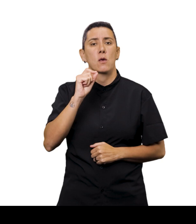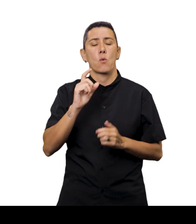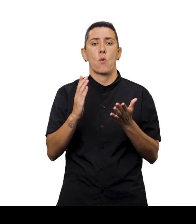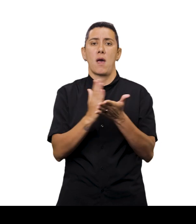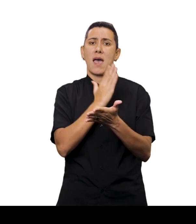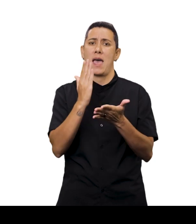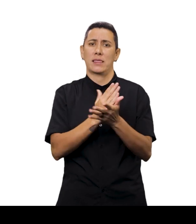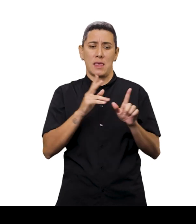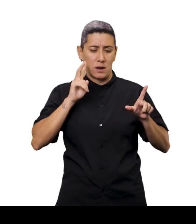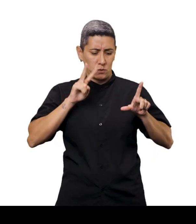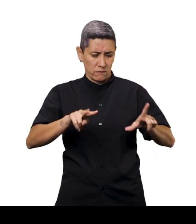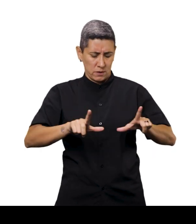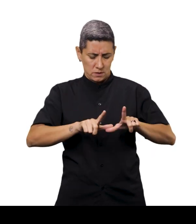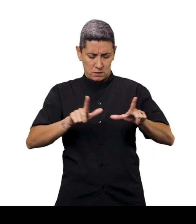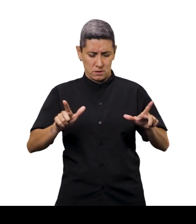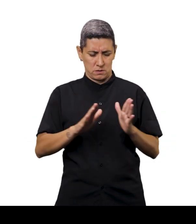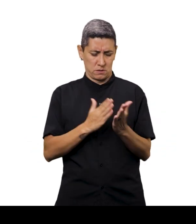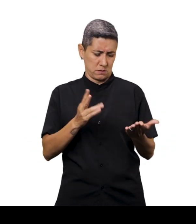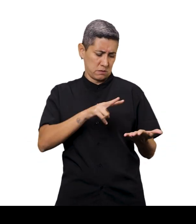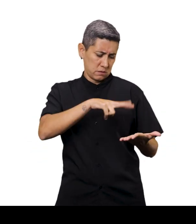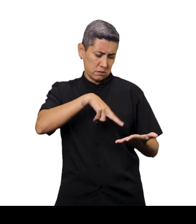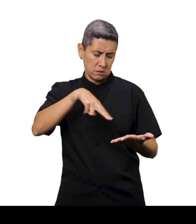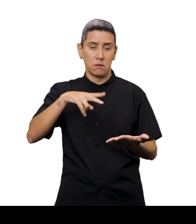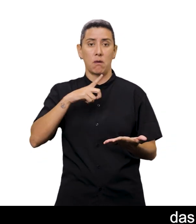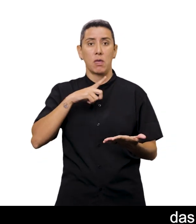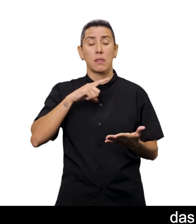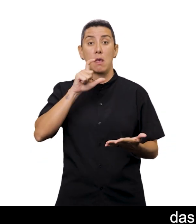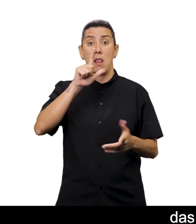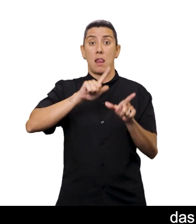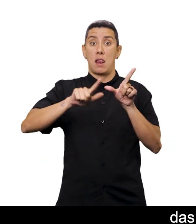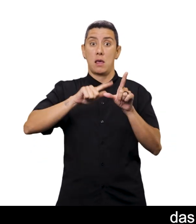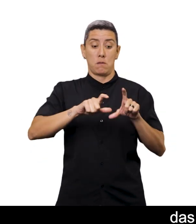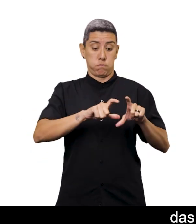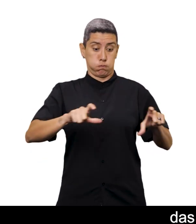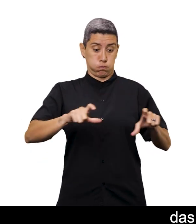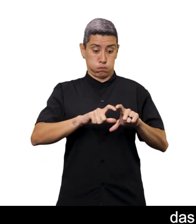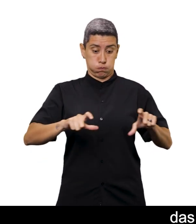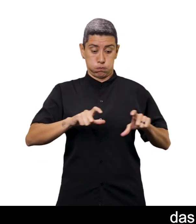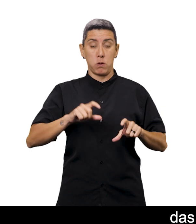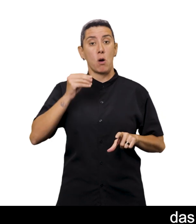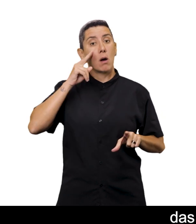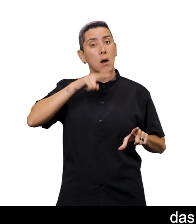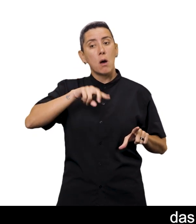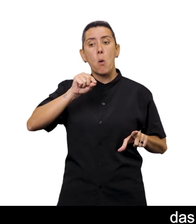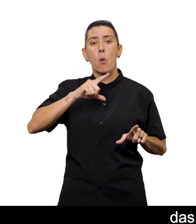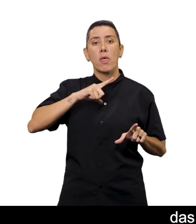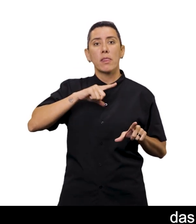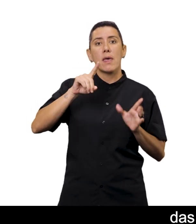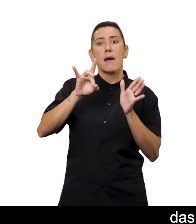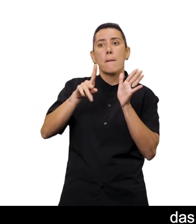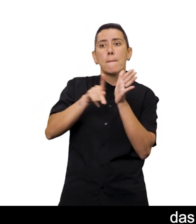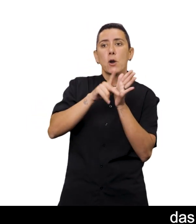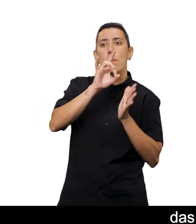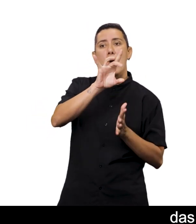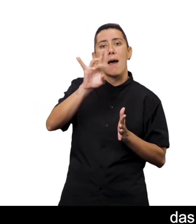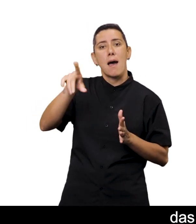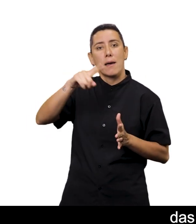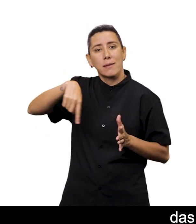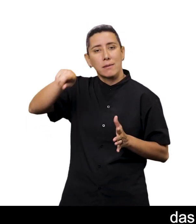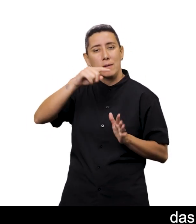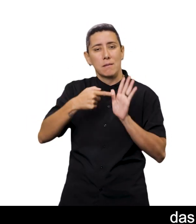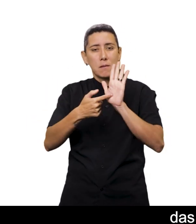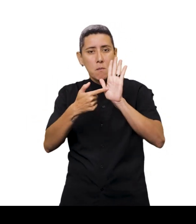da galeria, há um caderno em fonte ampliada das legendas de todas as obras e textos presentes